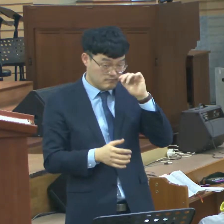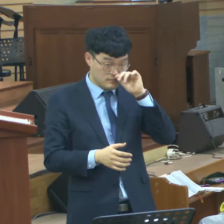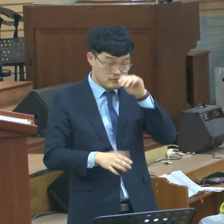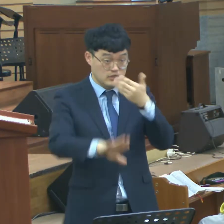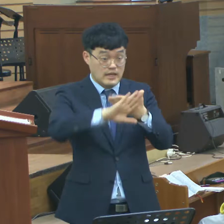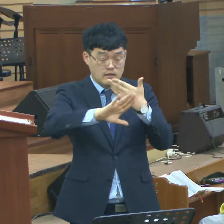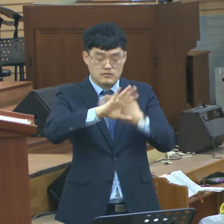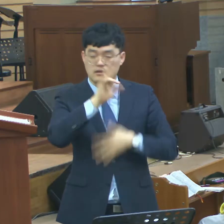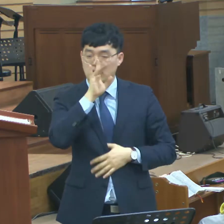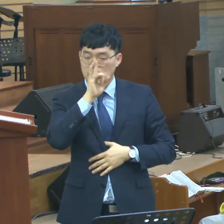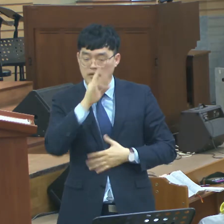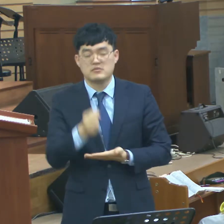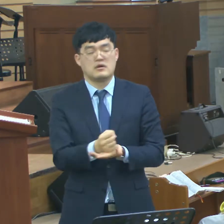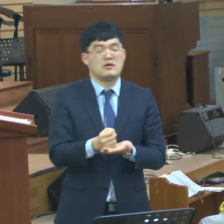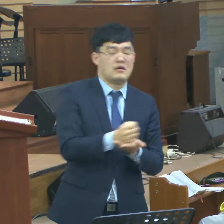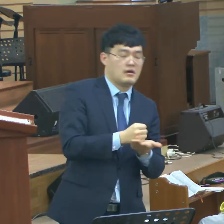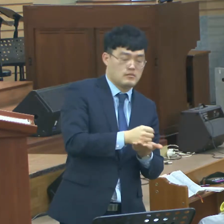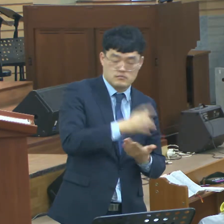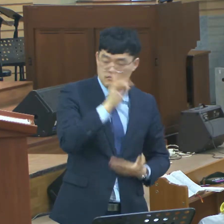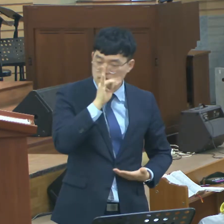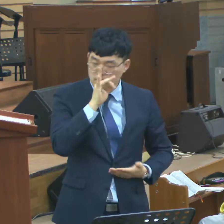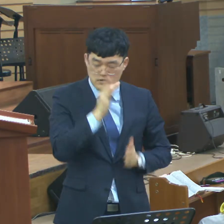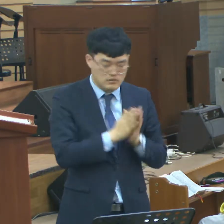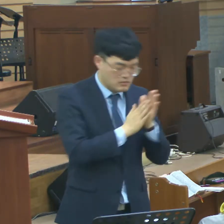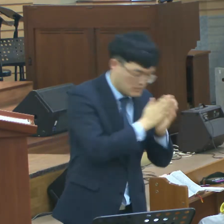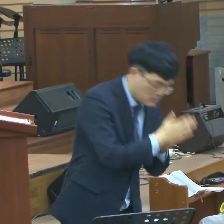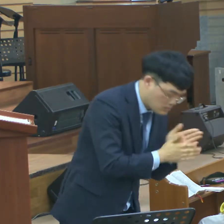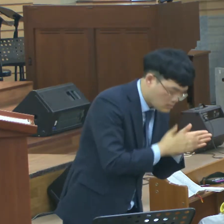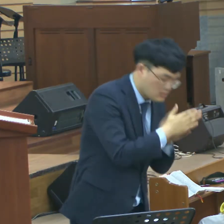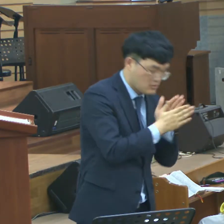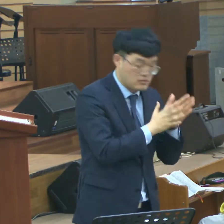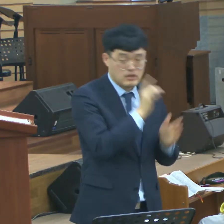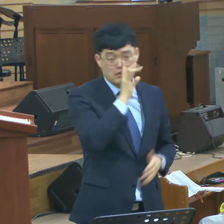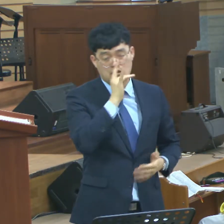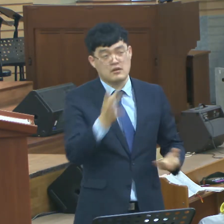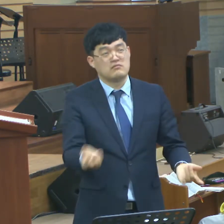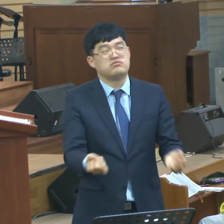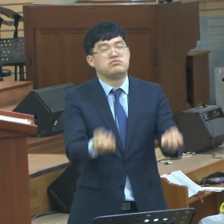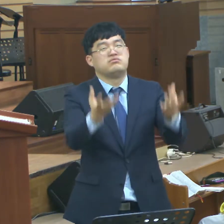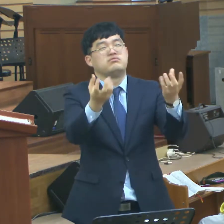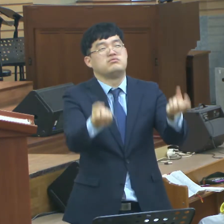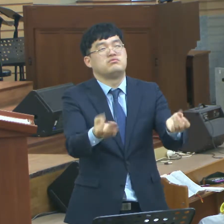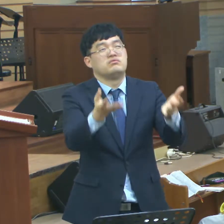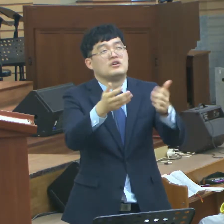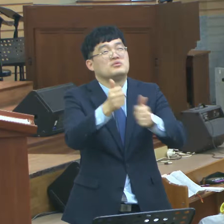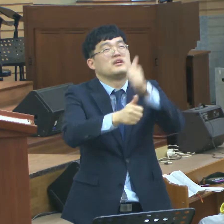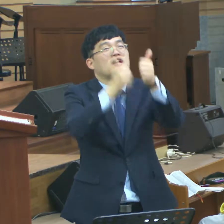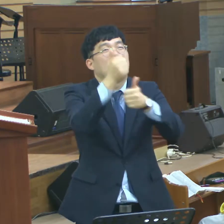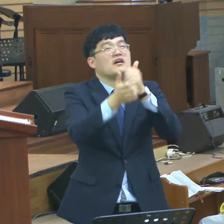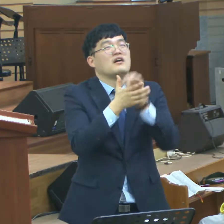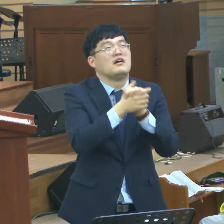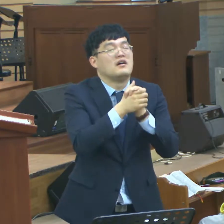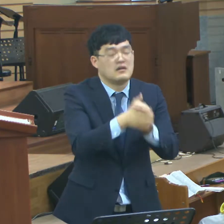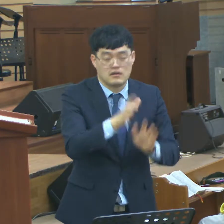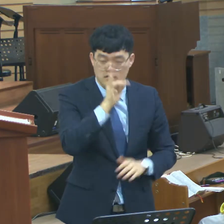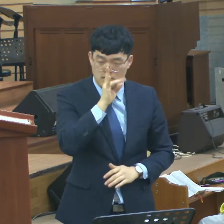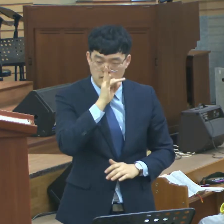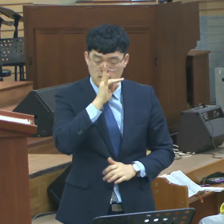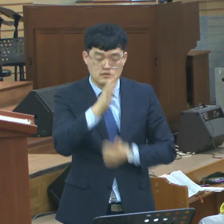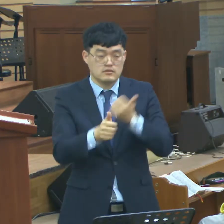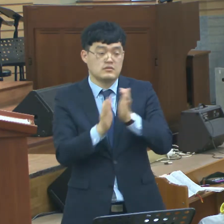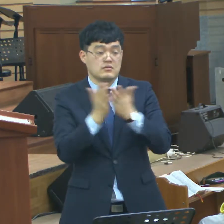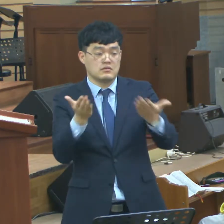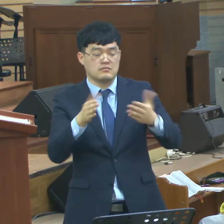돼요. 뭐 전보로 다닌다든지 뭐 제사 지내면서 조상신 불러낸다든지 안 돼요. 성경이 금하는